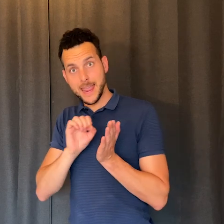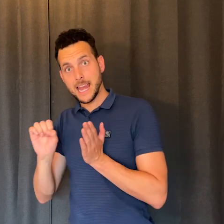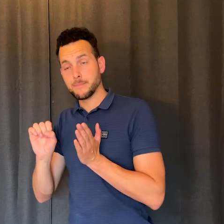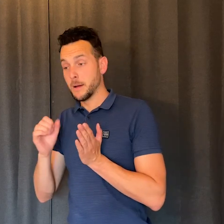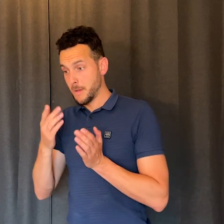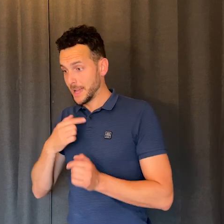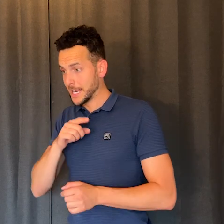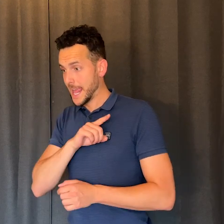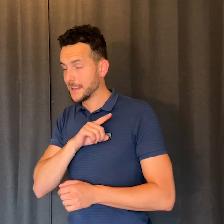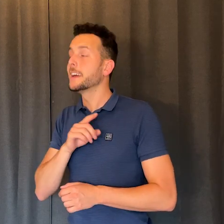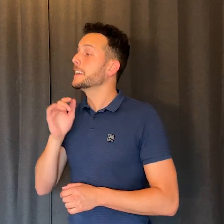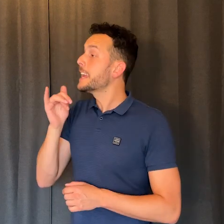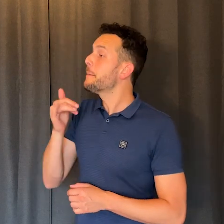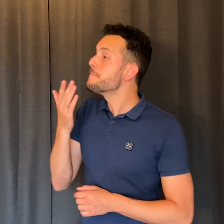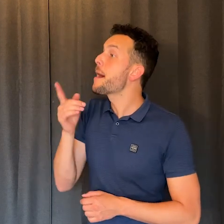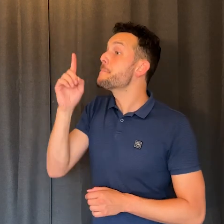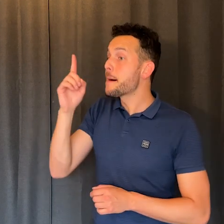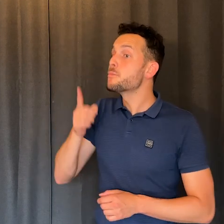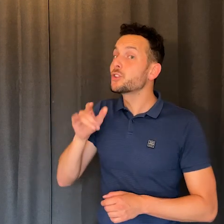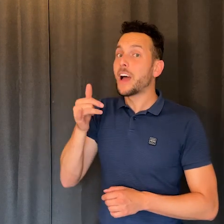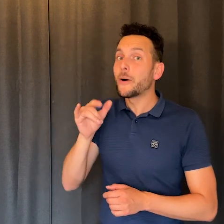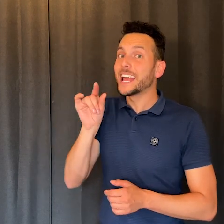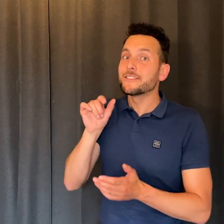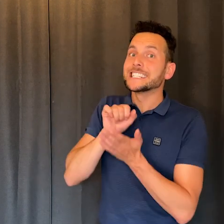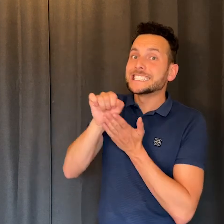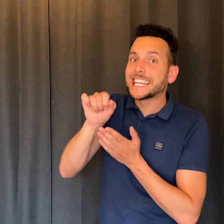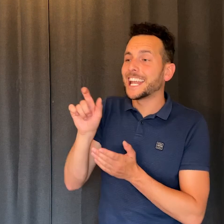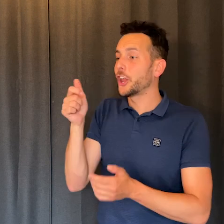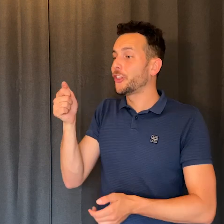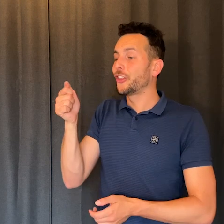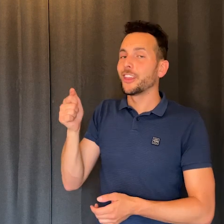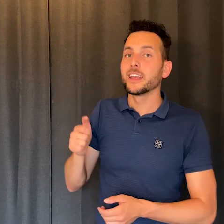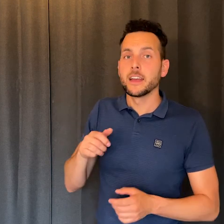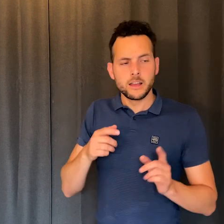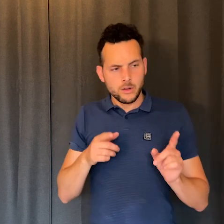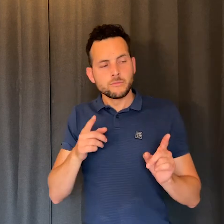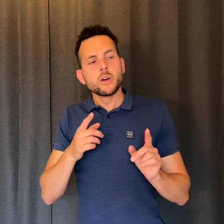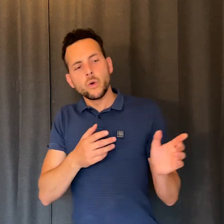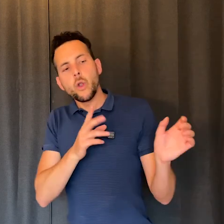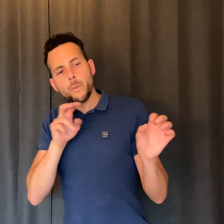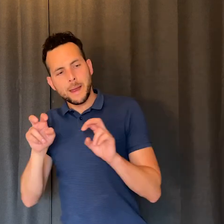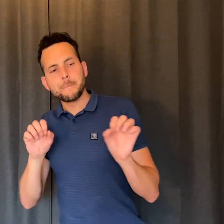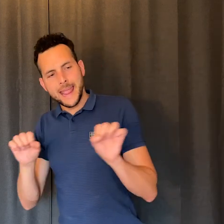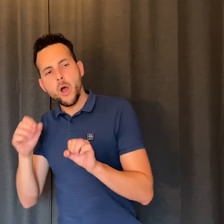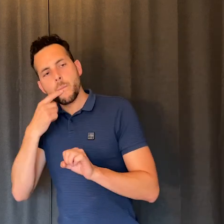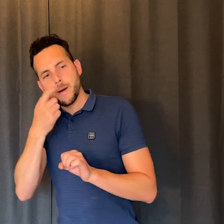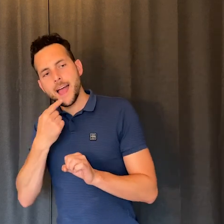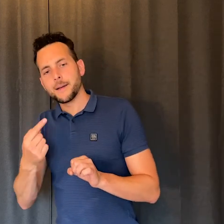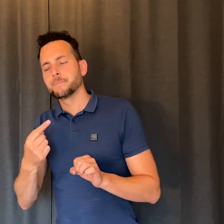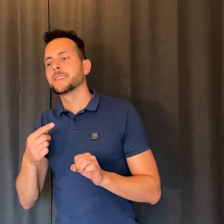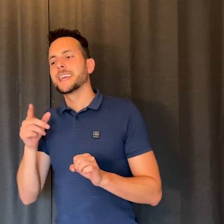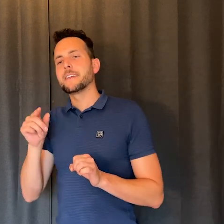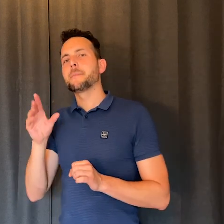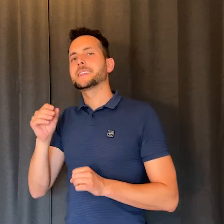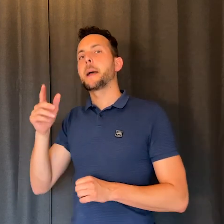Lenen. Ja, maar dan moet ik hem wel even scannen. Ja. Loop me even mee, opa. Dat doen we natuurlijk hier. Scan maar even. Met de bliep bliep. De